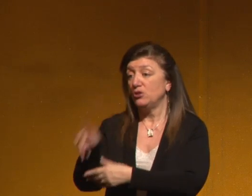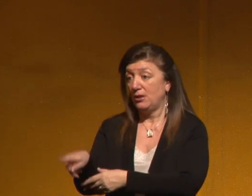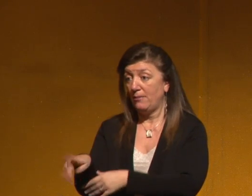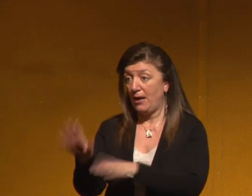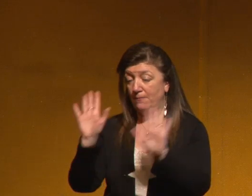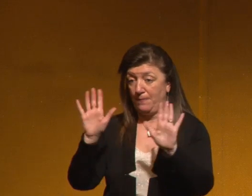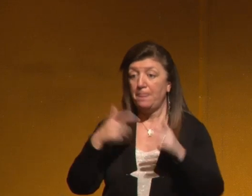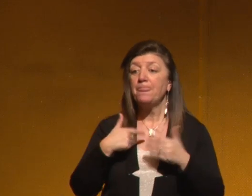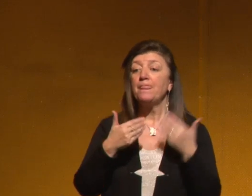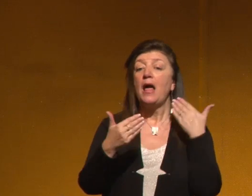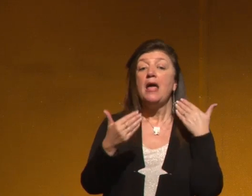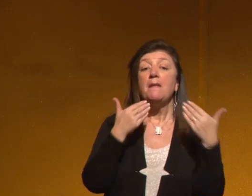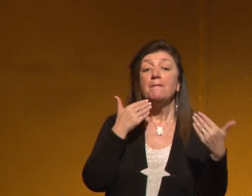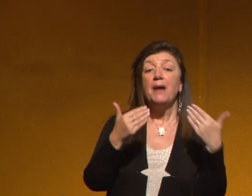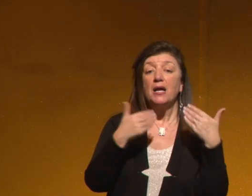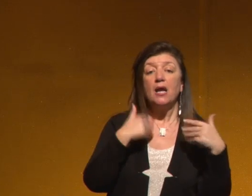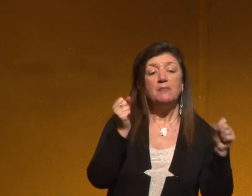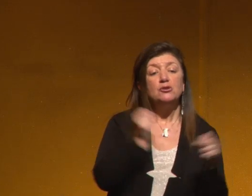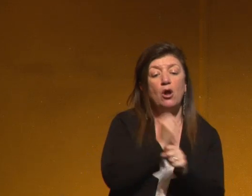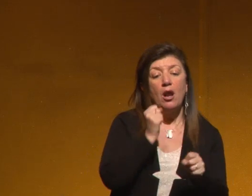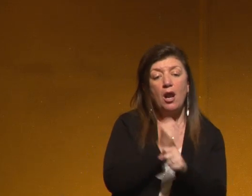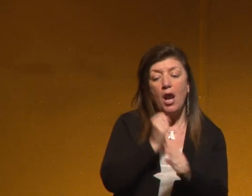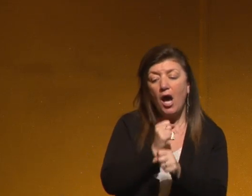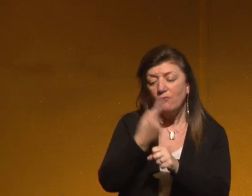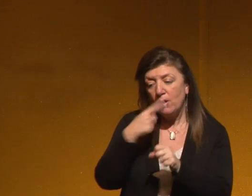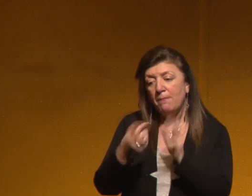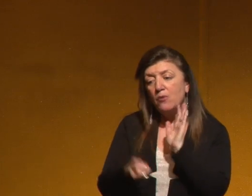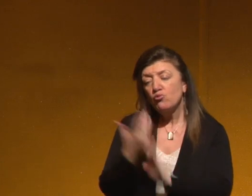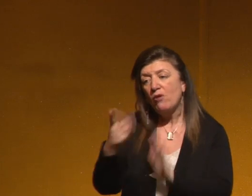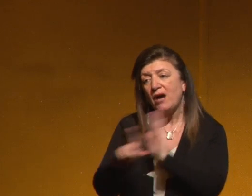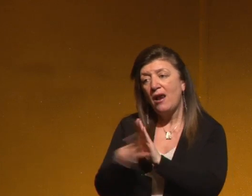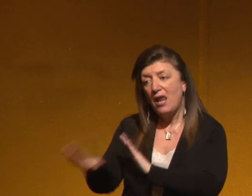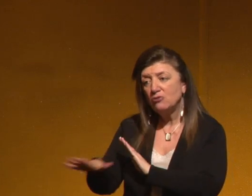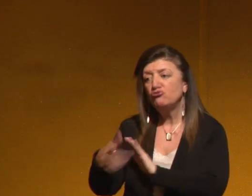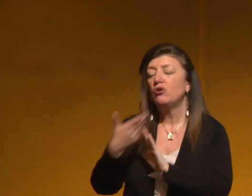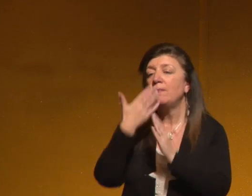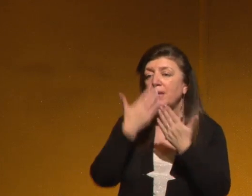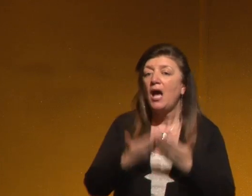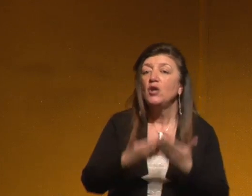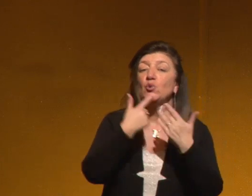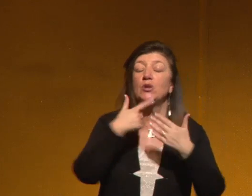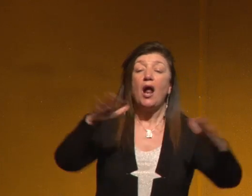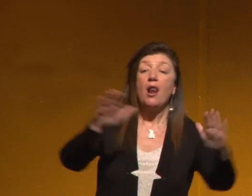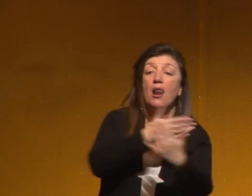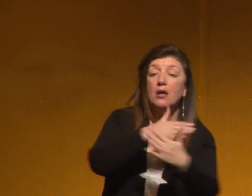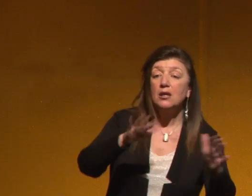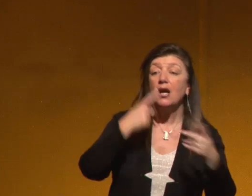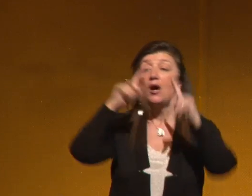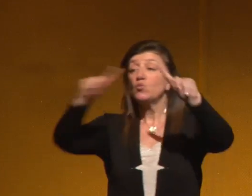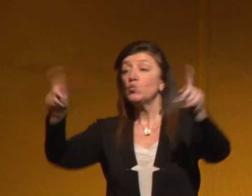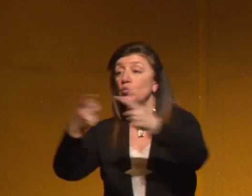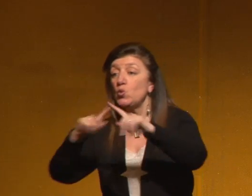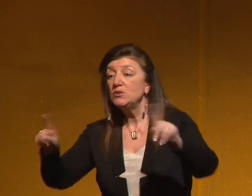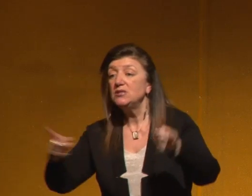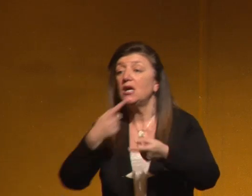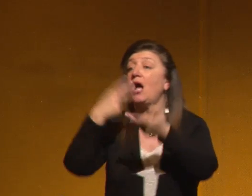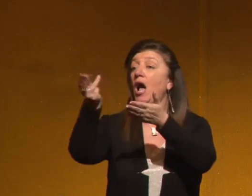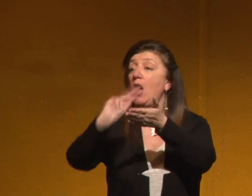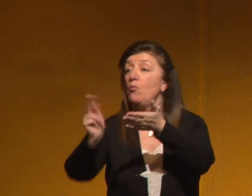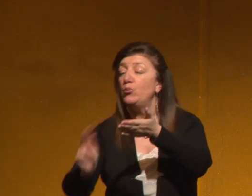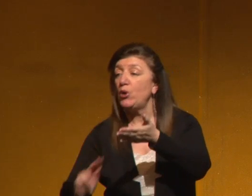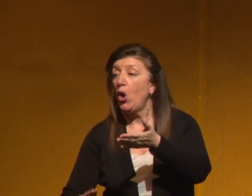sulla knowledge e per lo spettacolo dal vivo e quindi lo stato aiuto il chino aiuta anche a prosa la lirica la musica è giusto